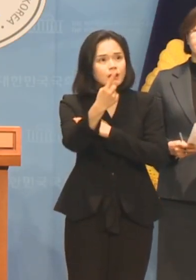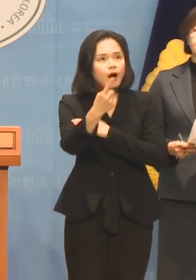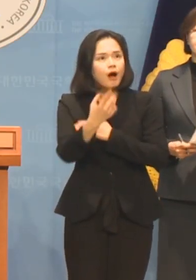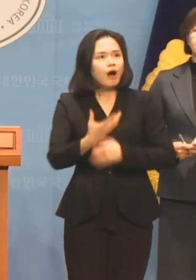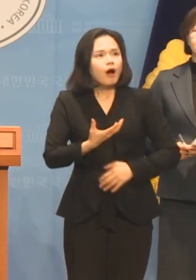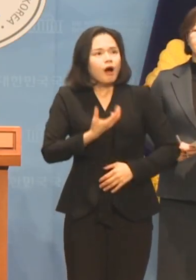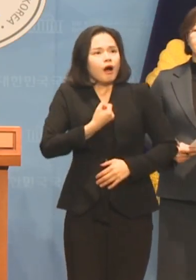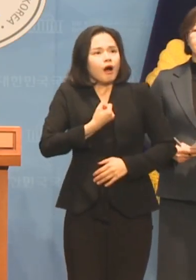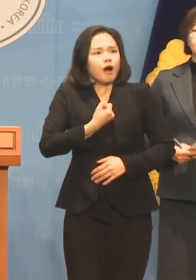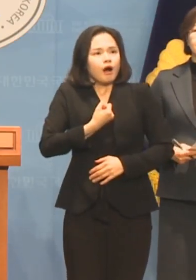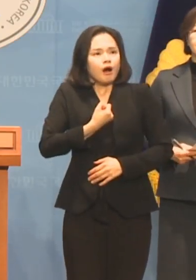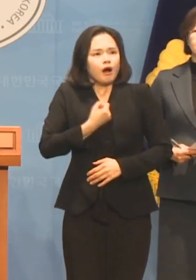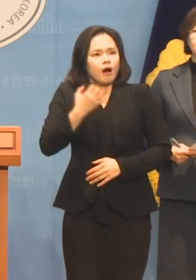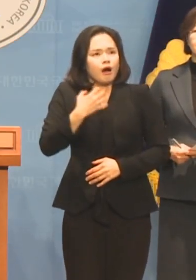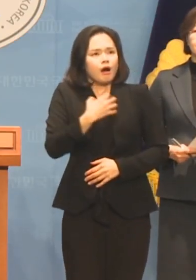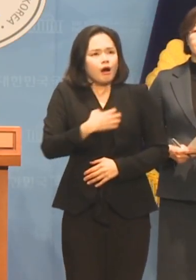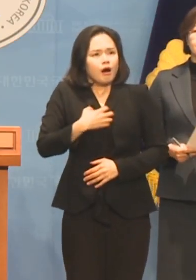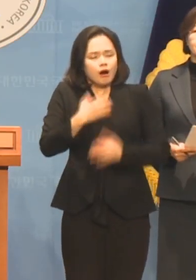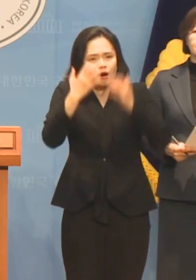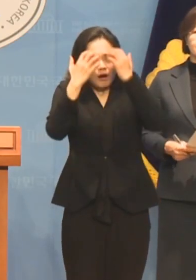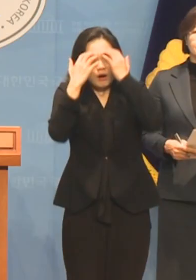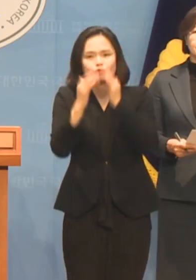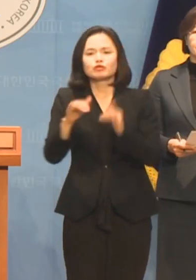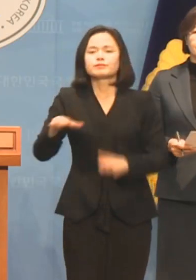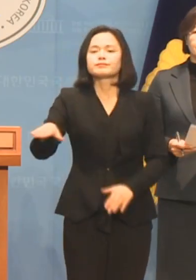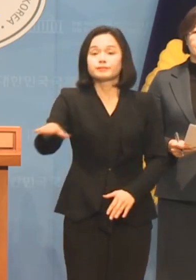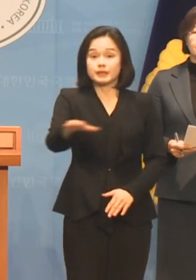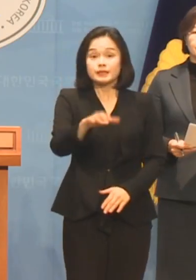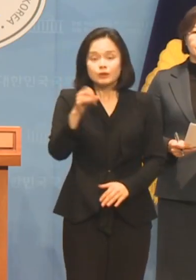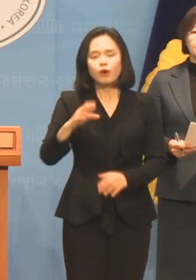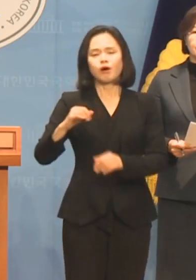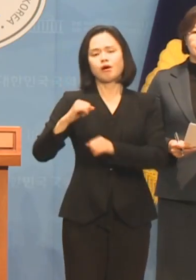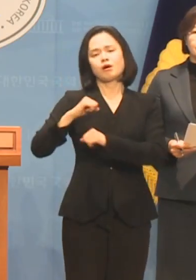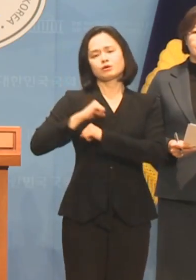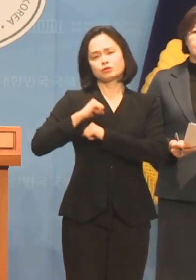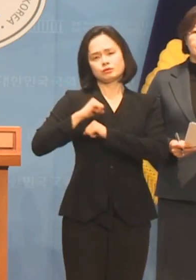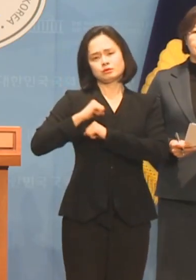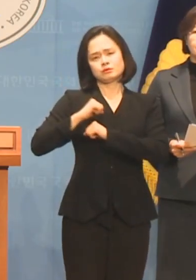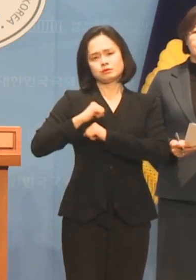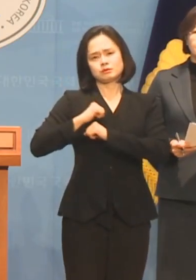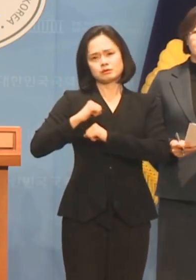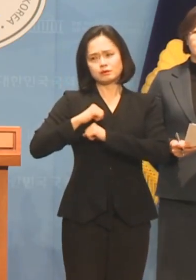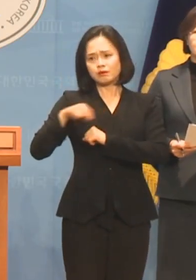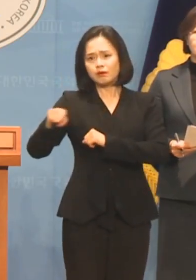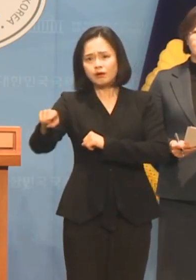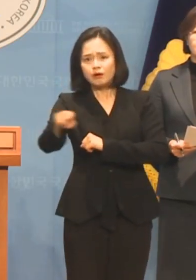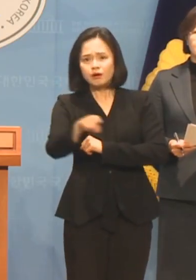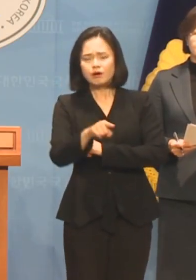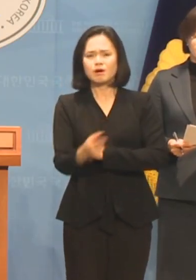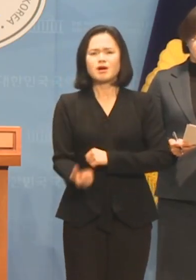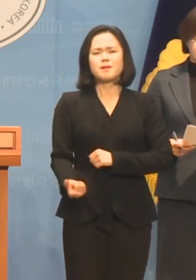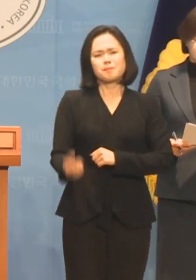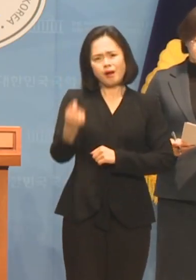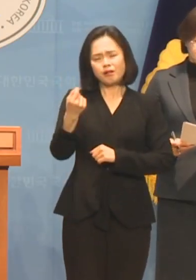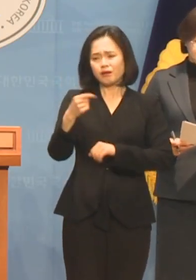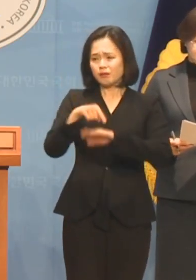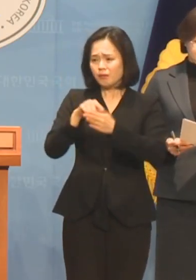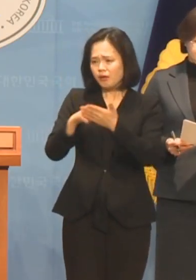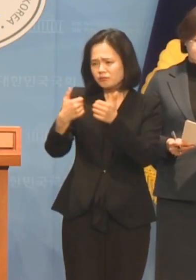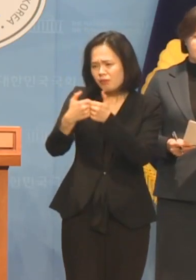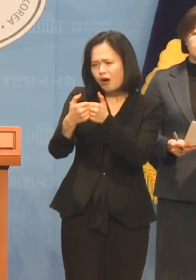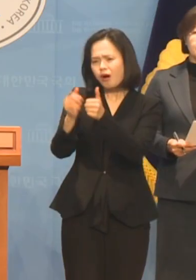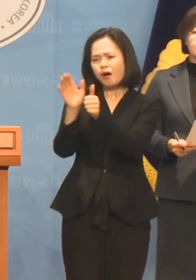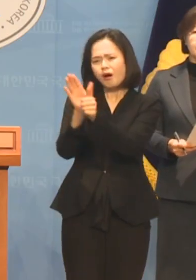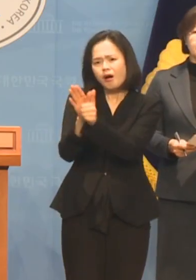국민과 도덕적 고통과 손상을 입은 장병과 지휘관들에 대한 신속한 스크리닝입니다. 고통과 손상의